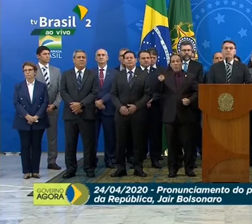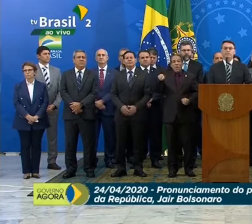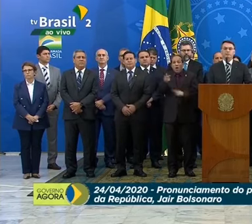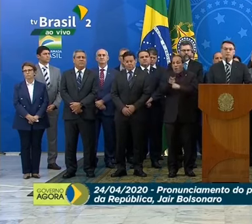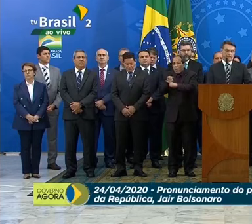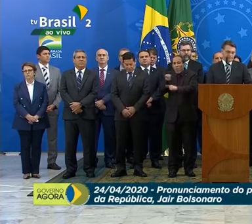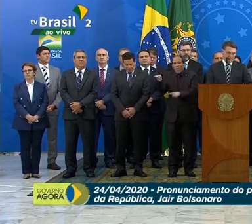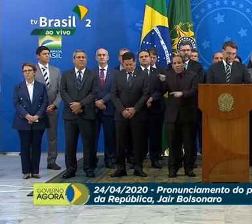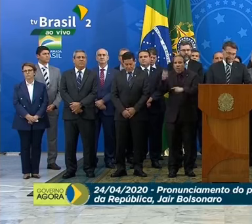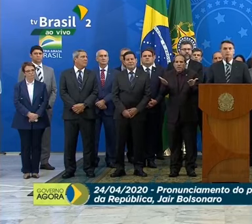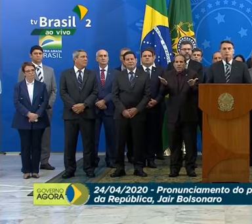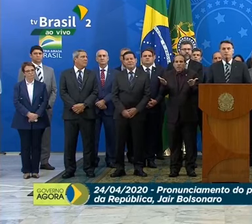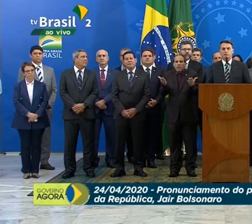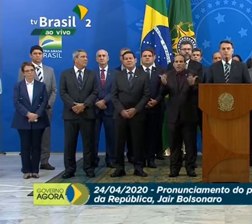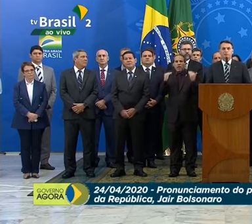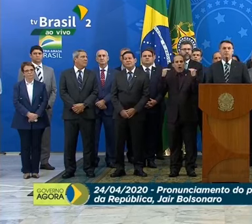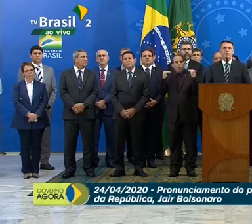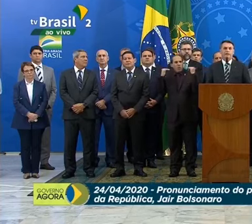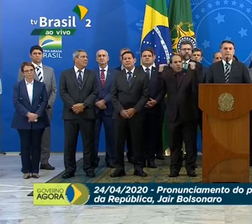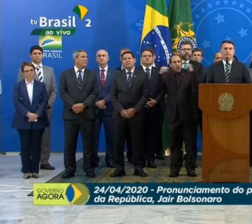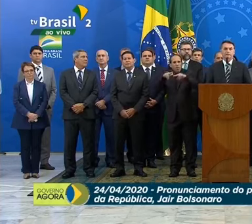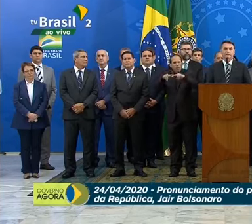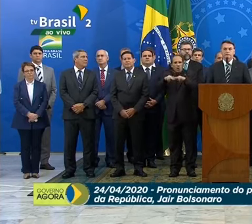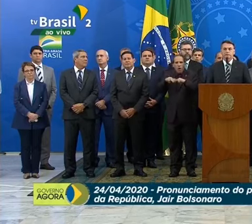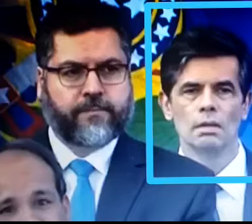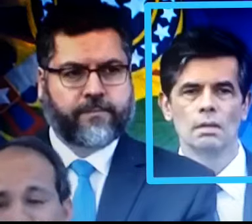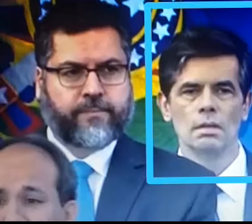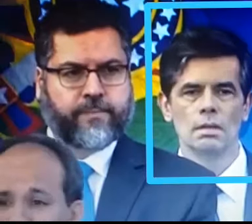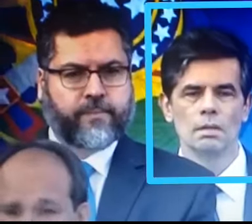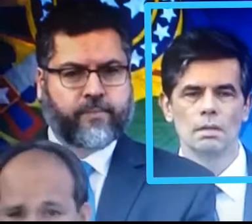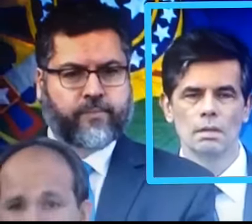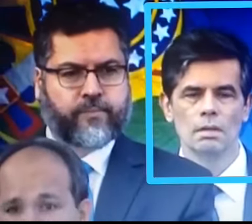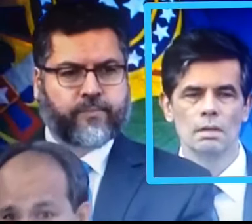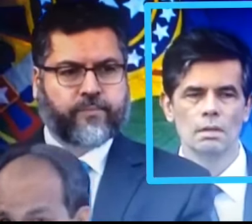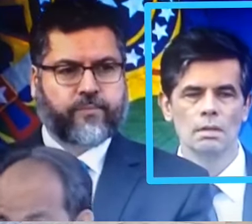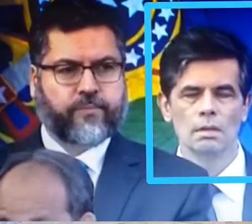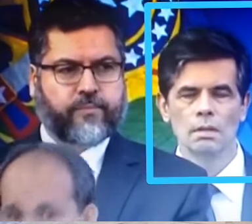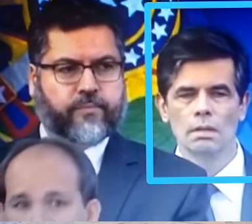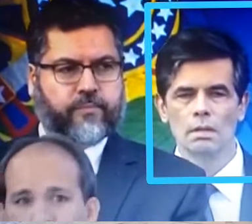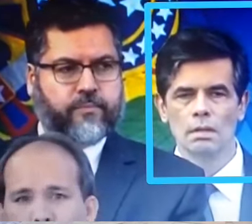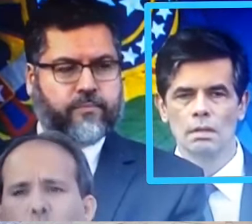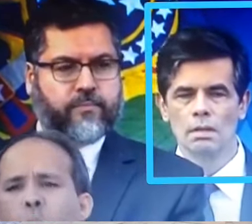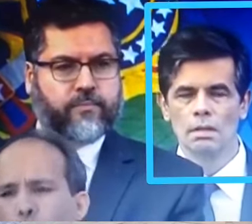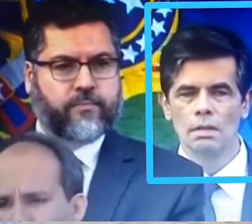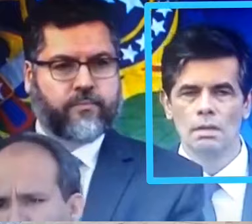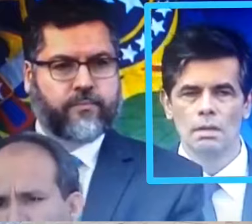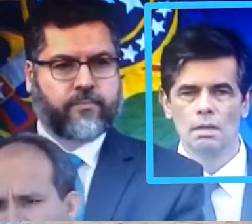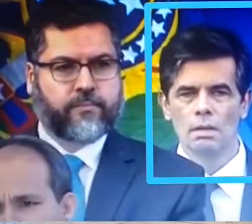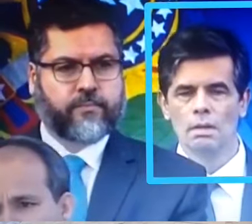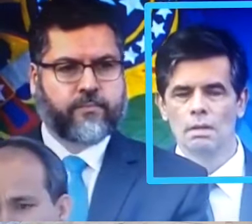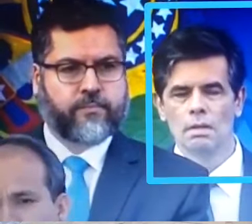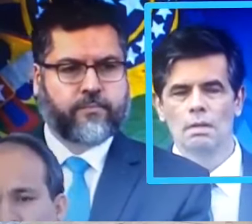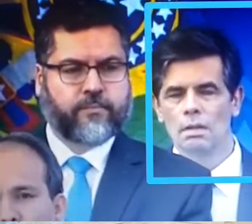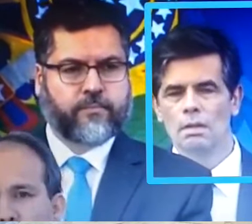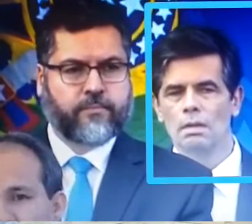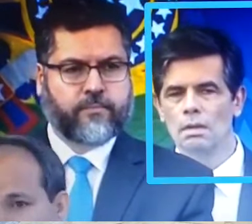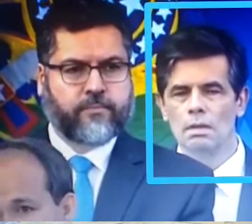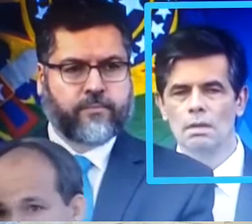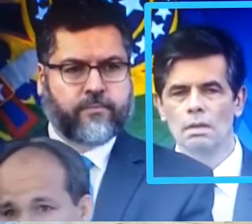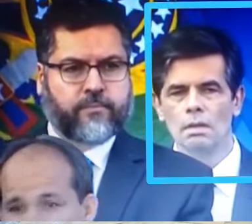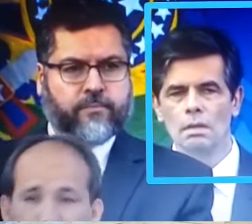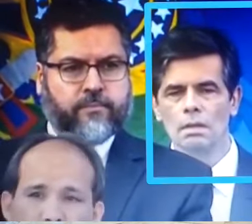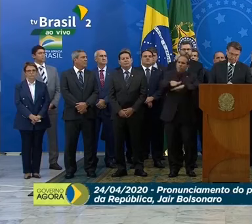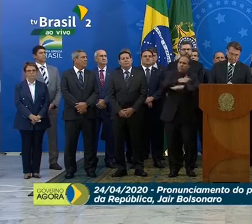que estavam sendo realizada por questões pessoais e se eu não vou encontrar nenhum ministro meu